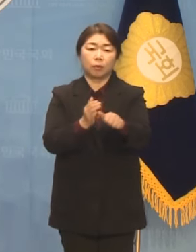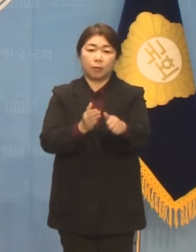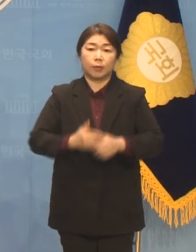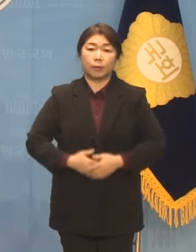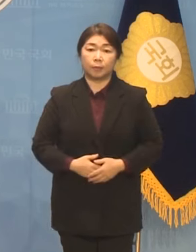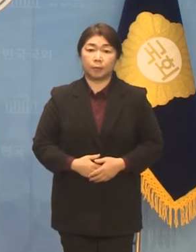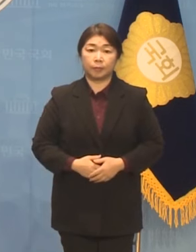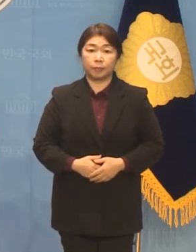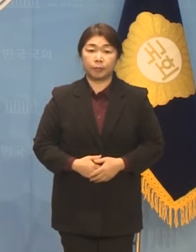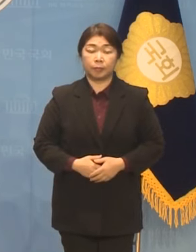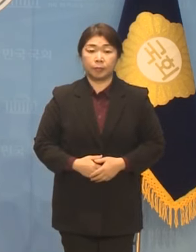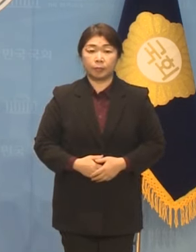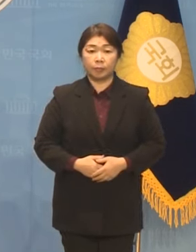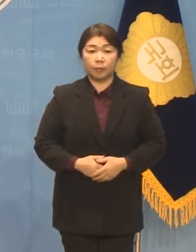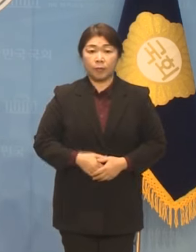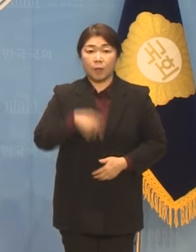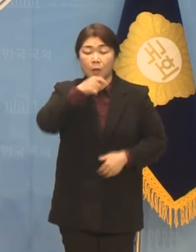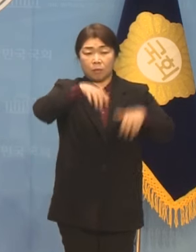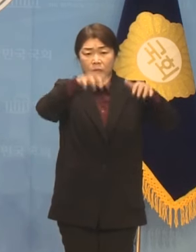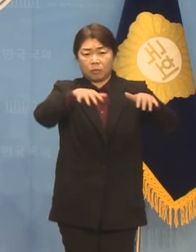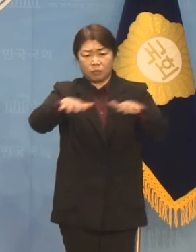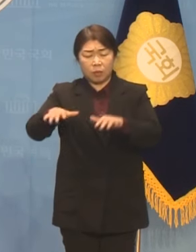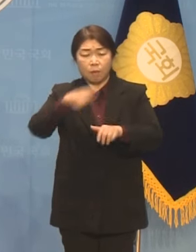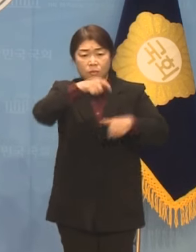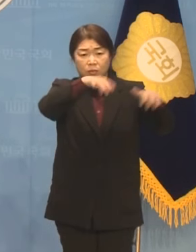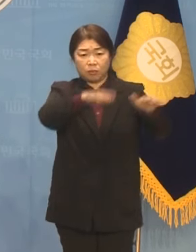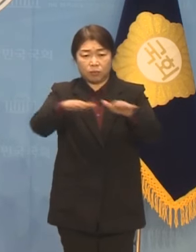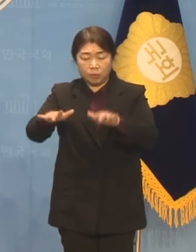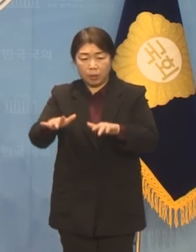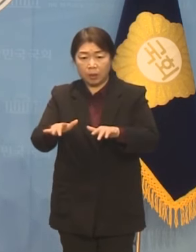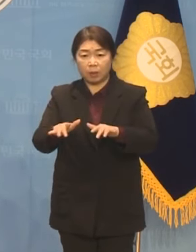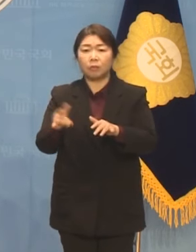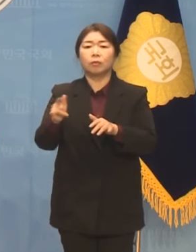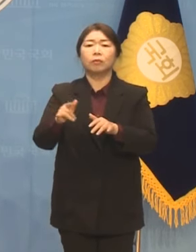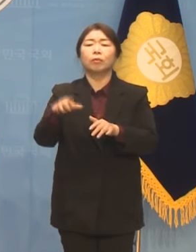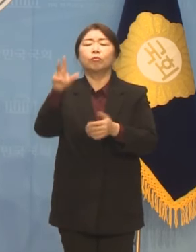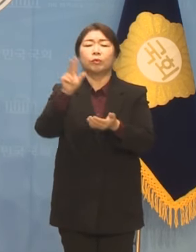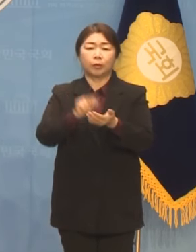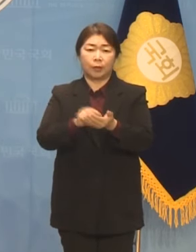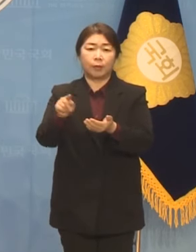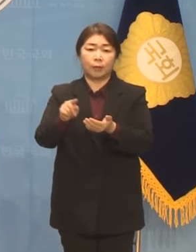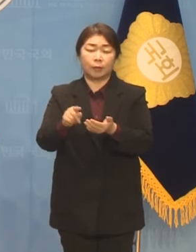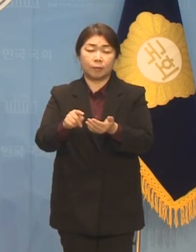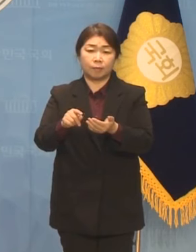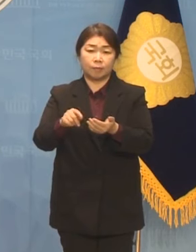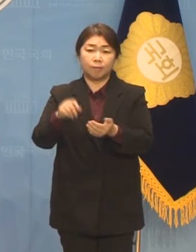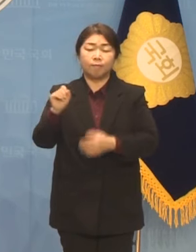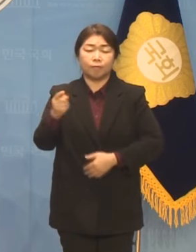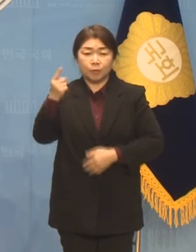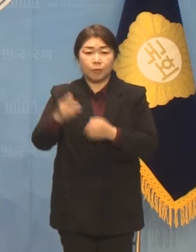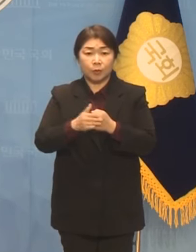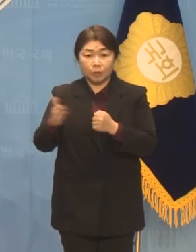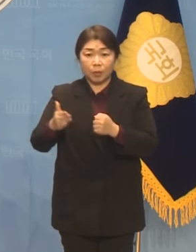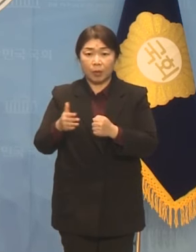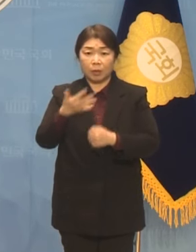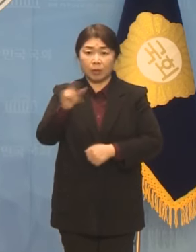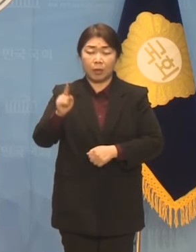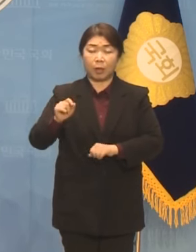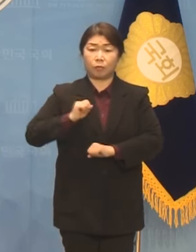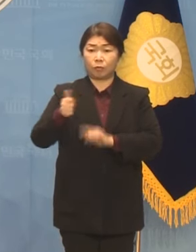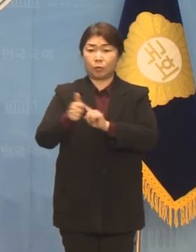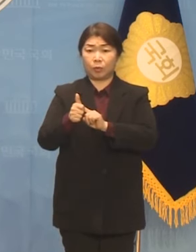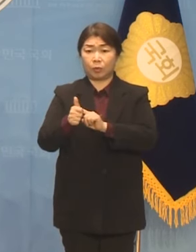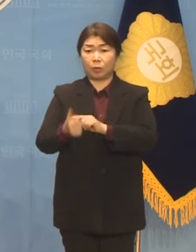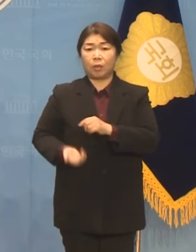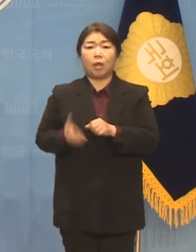수색하다 순직한 해병대 최상병이 죽음에 이르게 된 이유를 우리는 아직도 모릅니다.